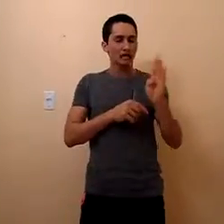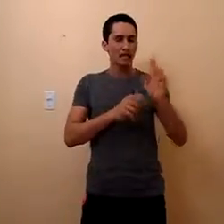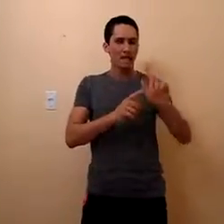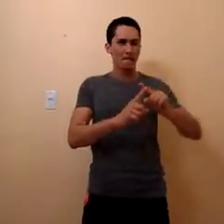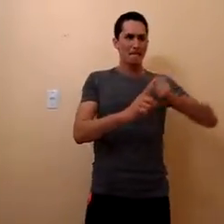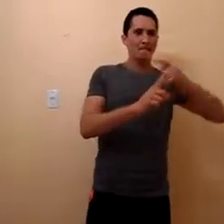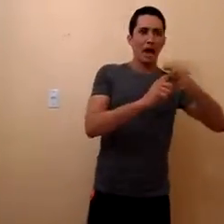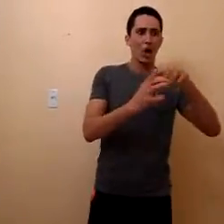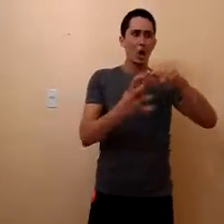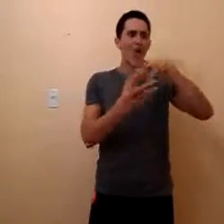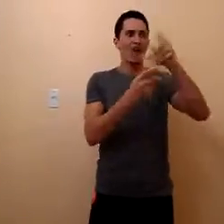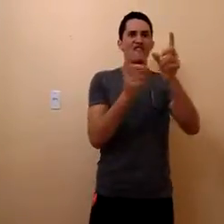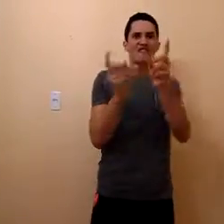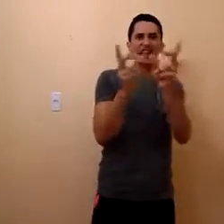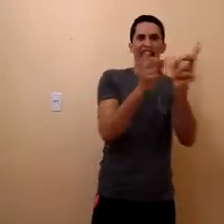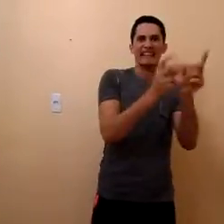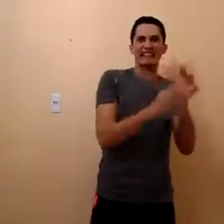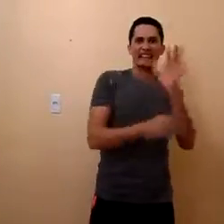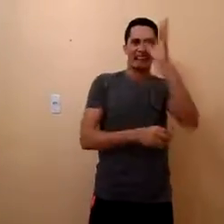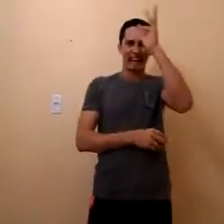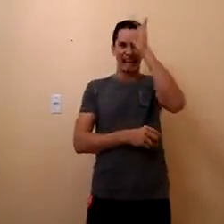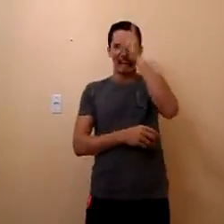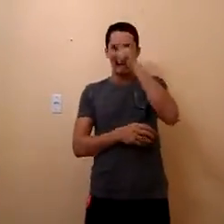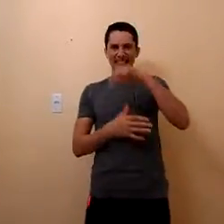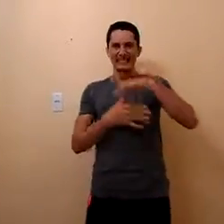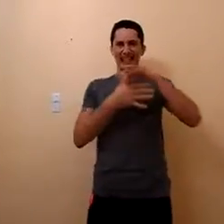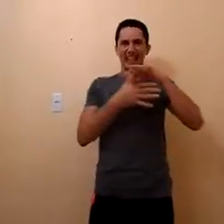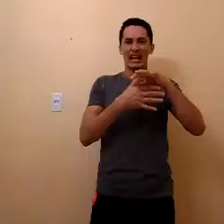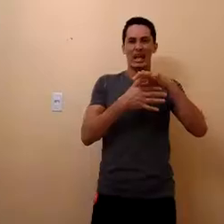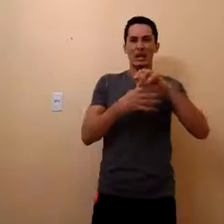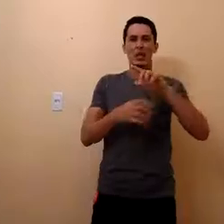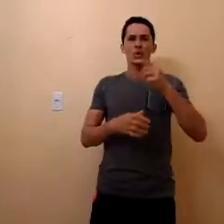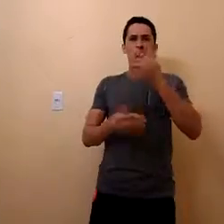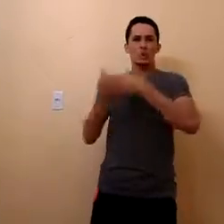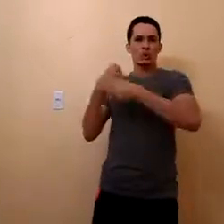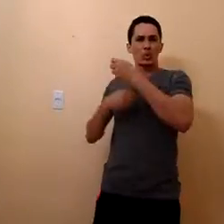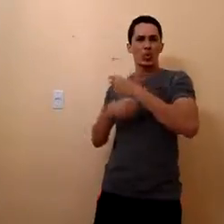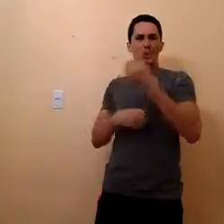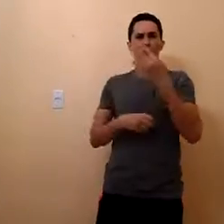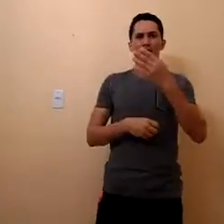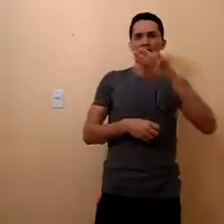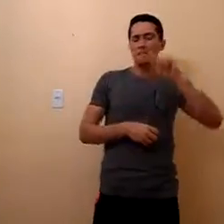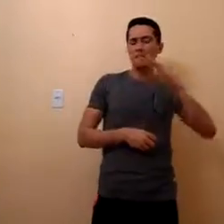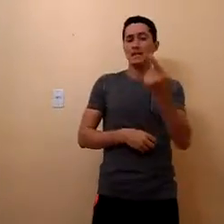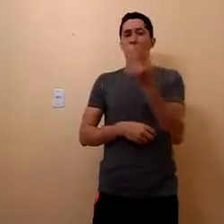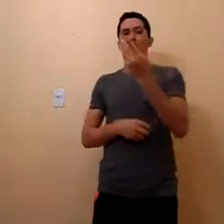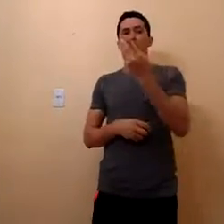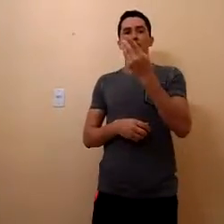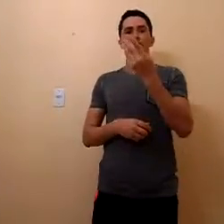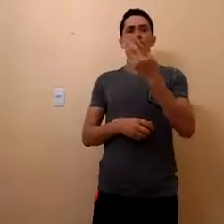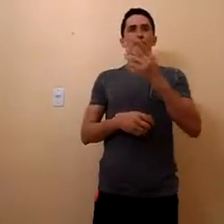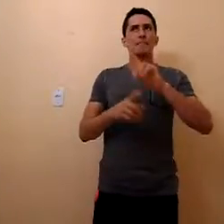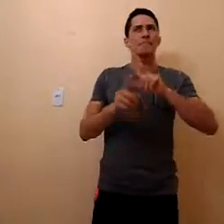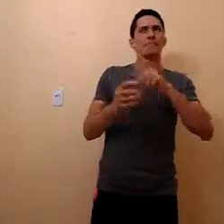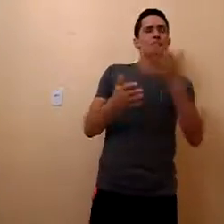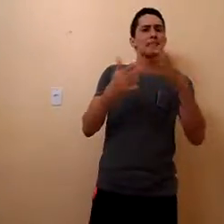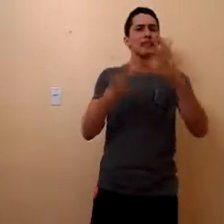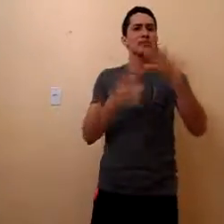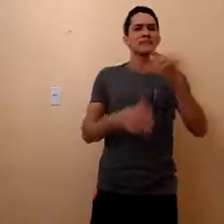do mundo. No ano passado foram mais de 4 milhões e 300 mil toneladas, equivalente a mais de 7 bilhões de